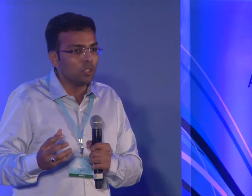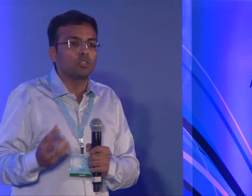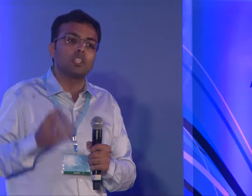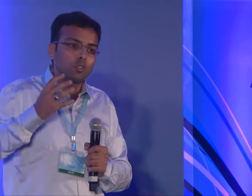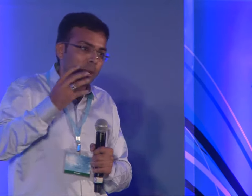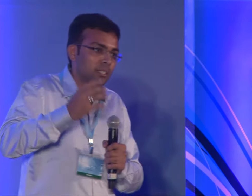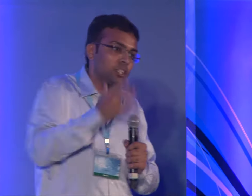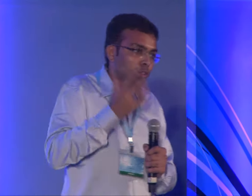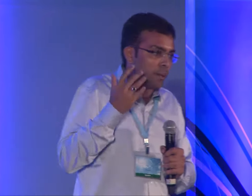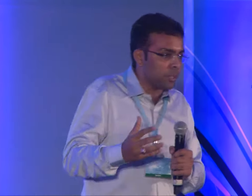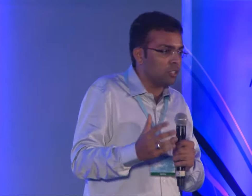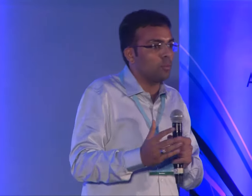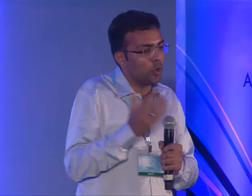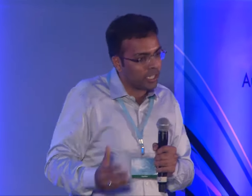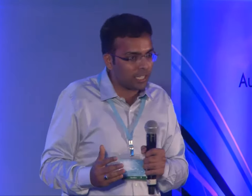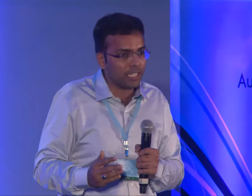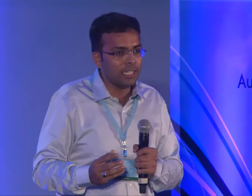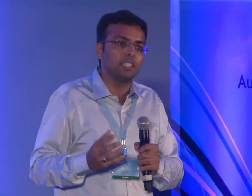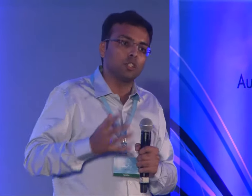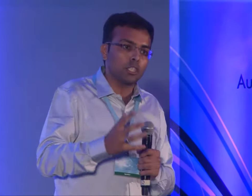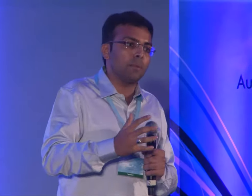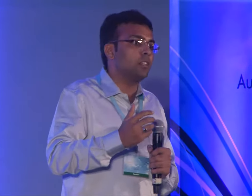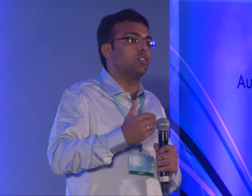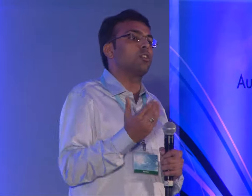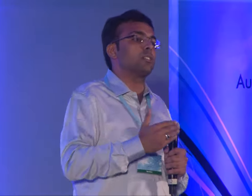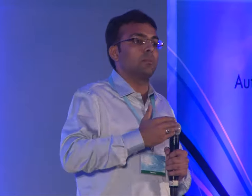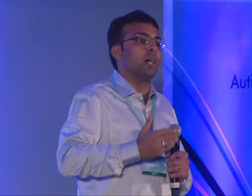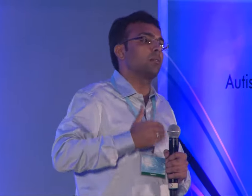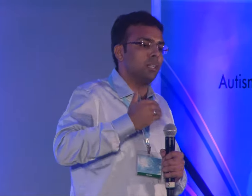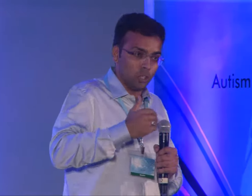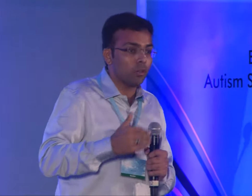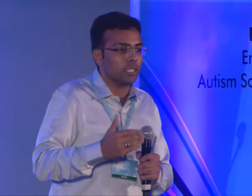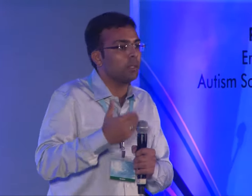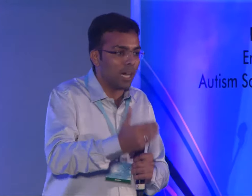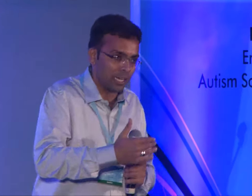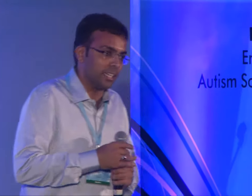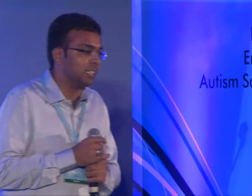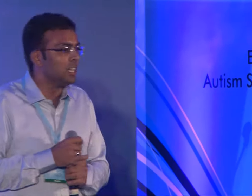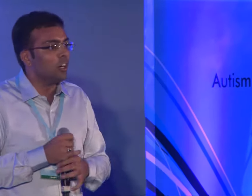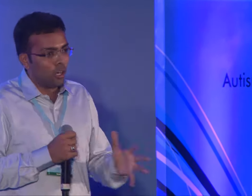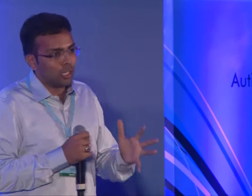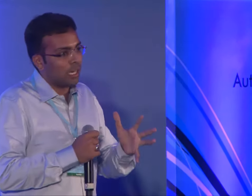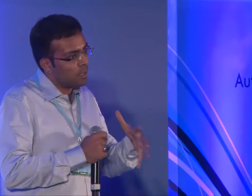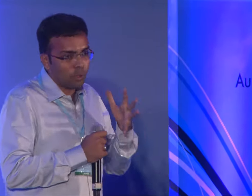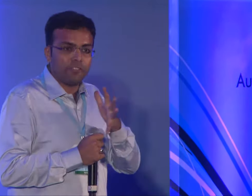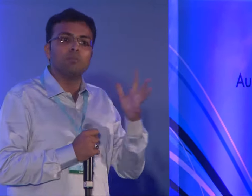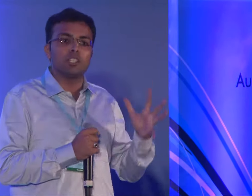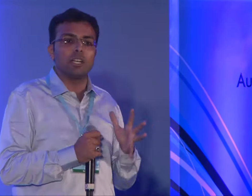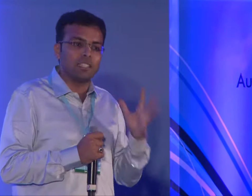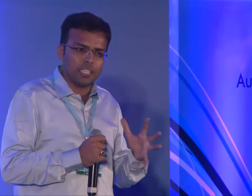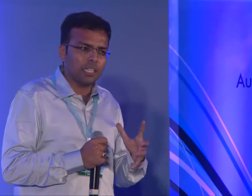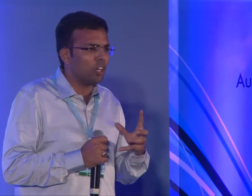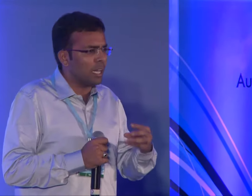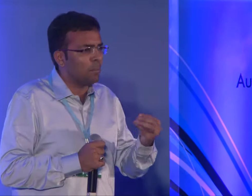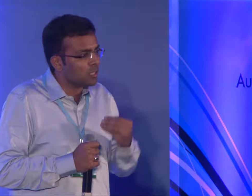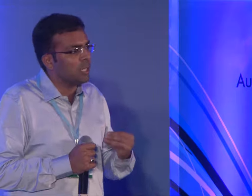है, उसको एज ए ट्रू चैंपियन इसको पोर्ट्रे करेंगे, एज ए ट्रू चैंपियन इनको लोगों के सामने बाहर लाएंगे। और हमने पूरे फिल्म के